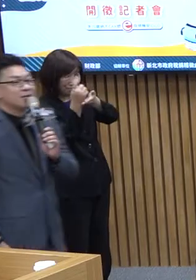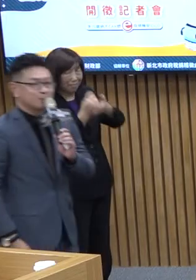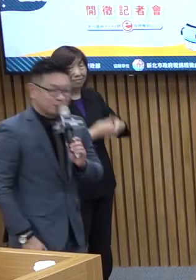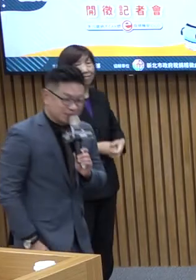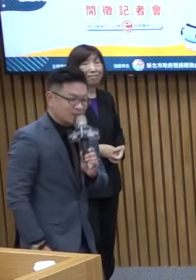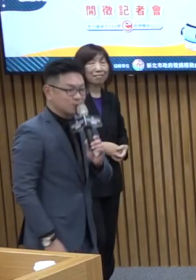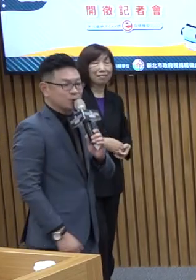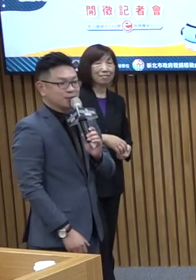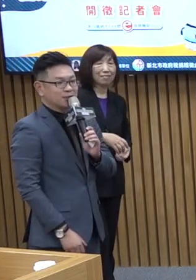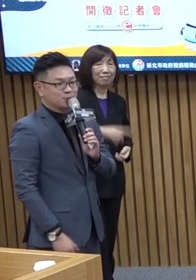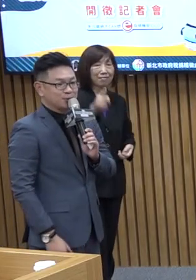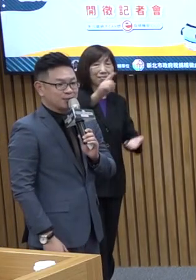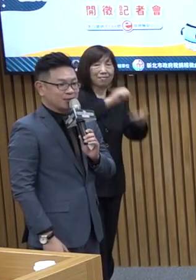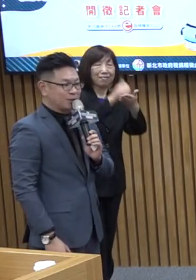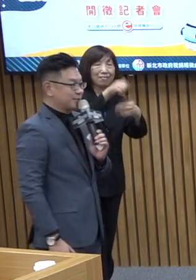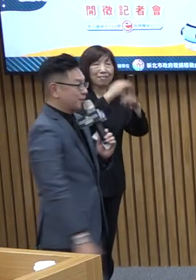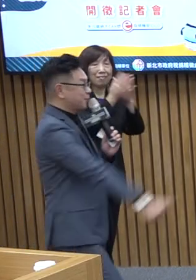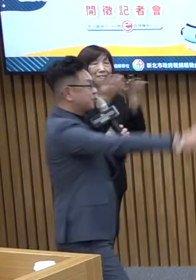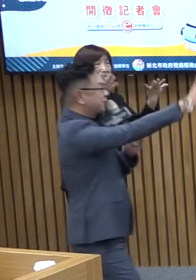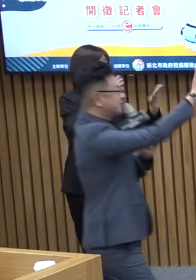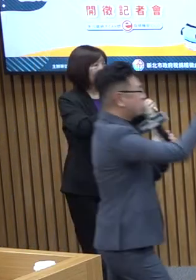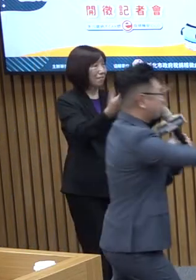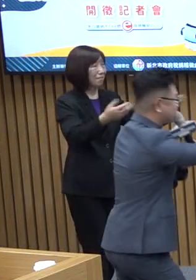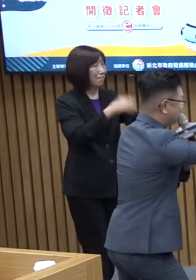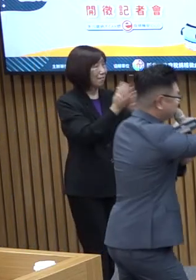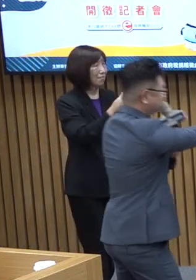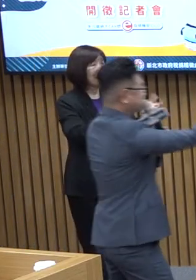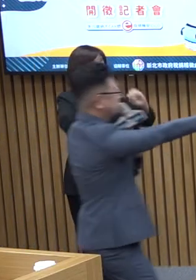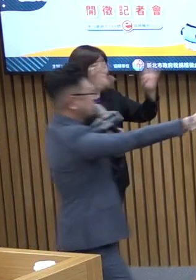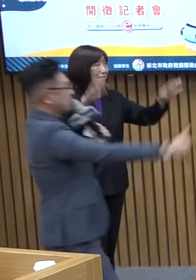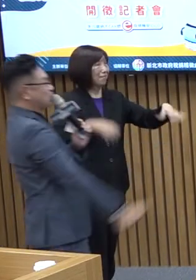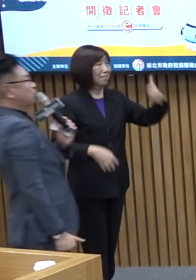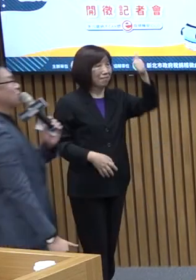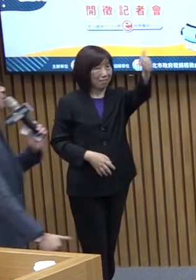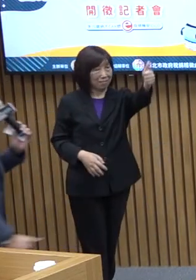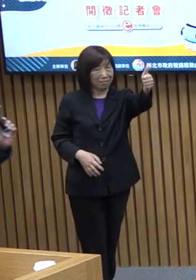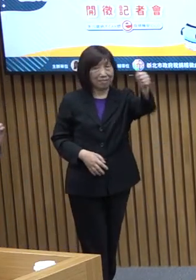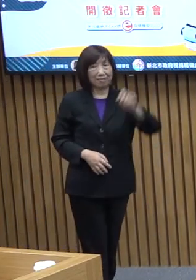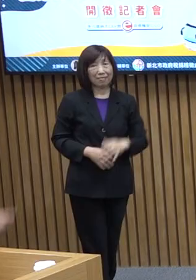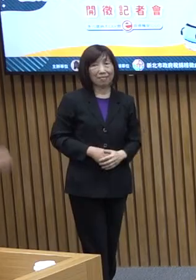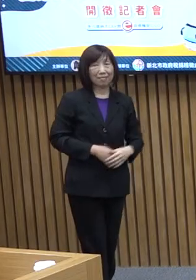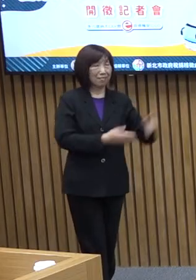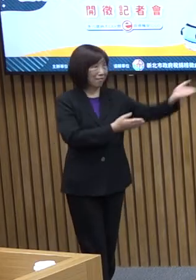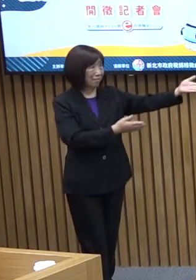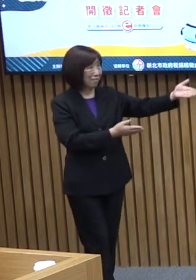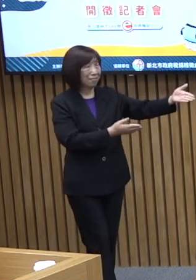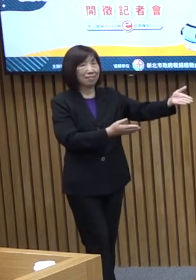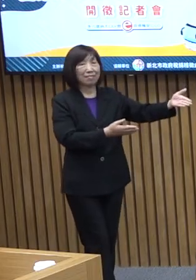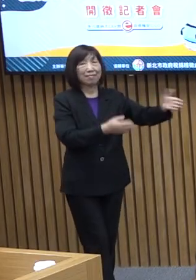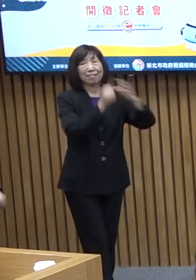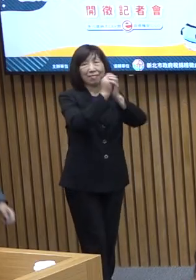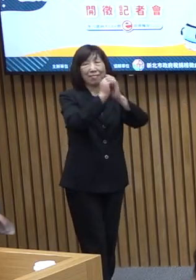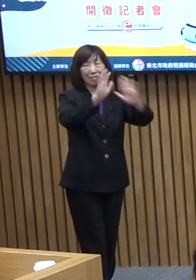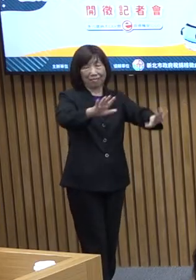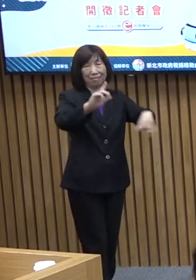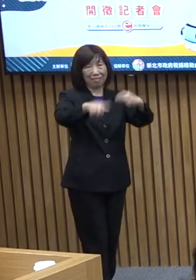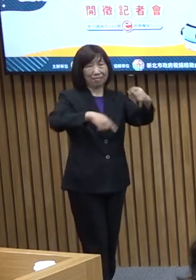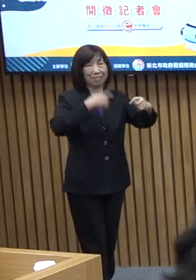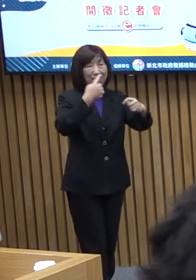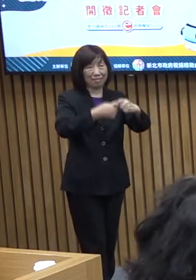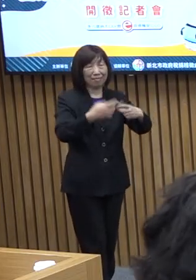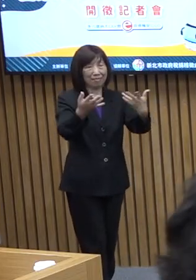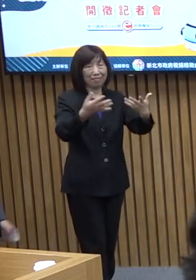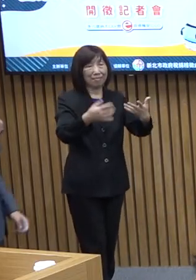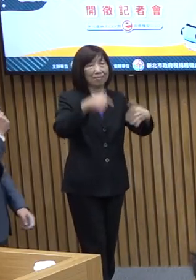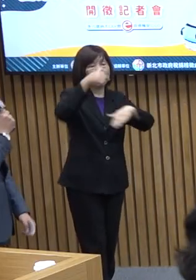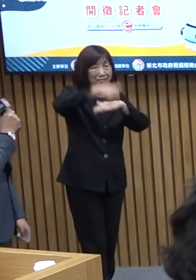息，让所有的义务人能够了解。我们一起比个赞，好不好？好，来。预祝我们这一次的整个112年营业用车